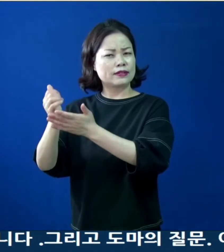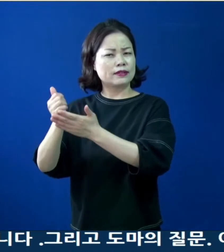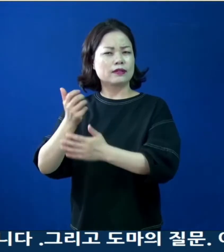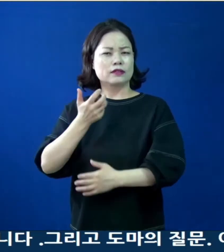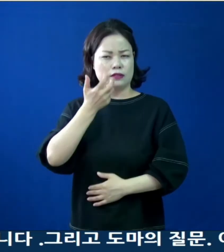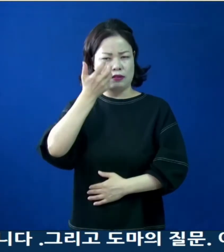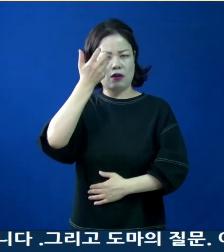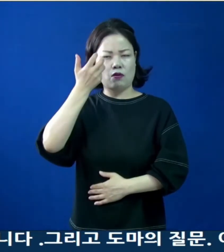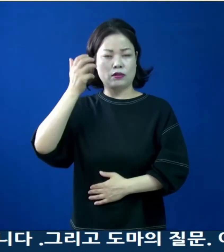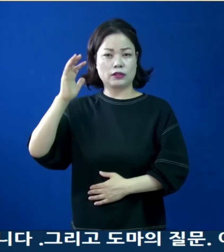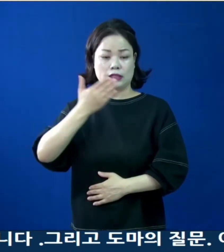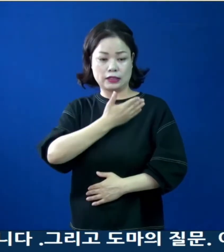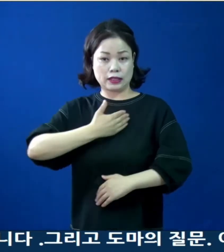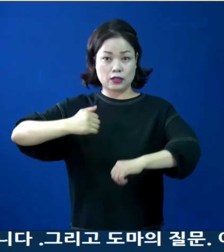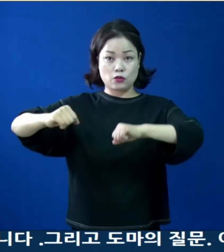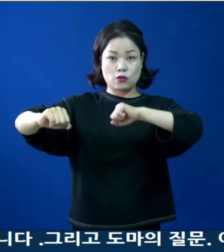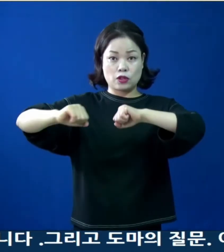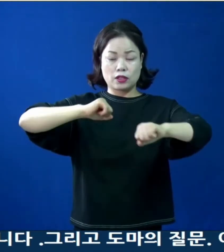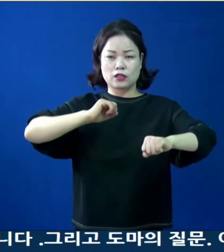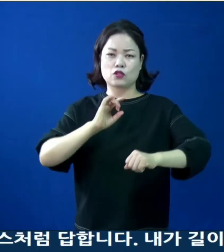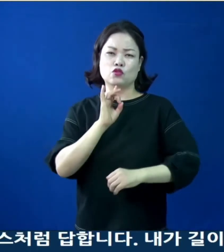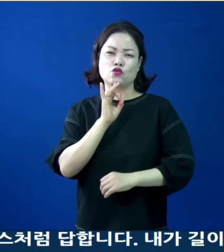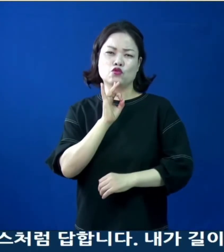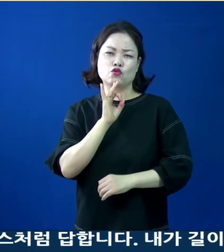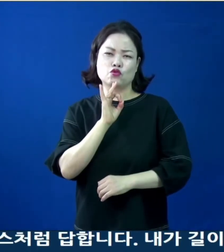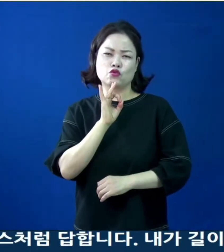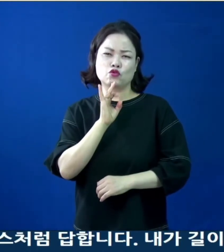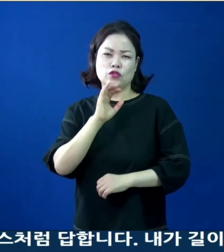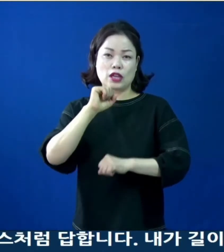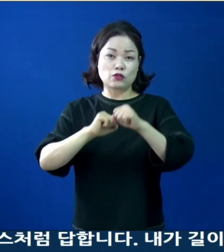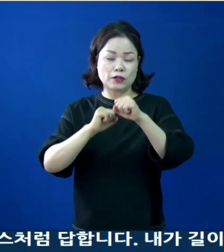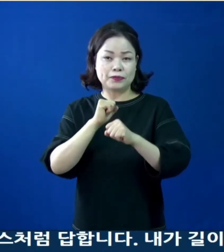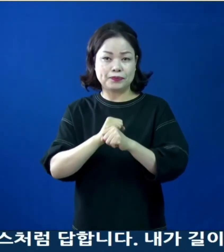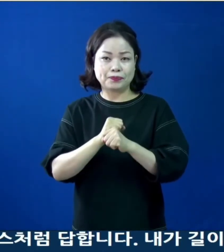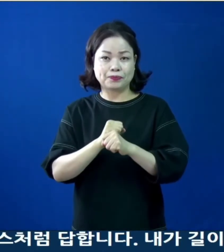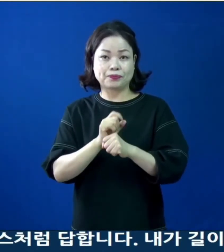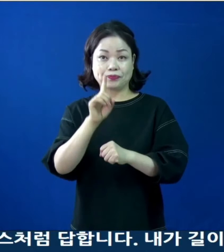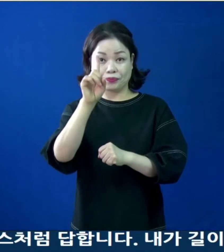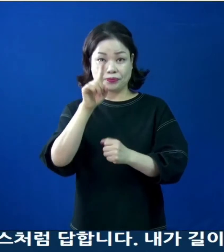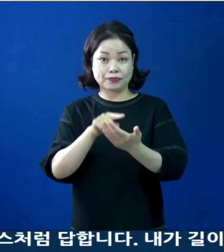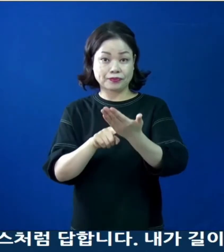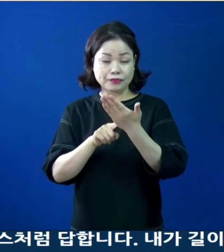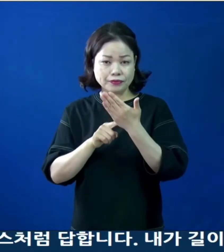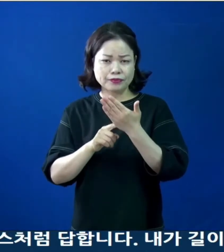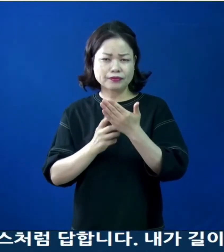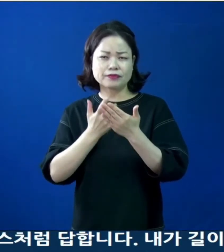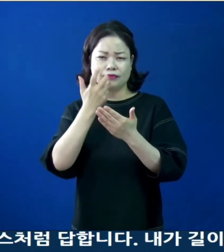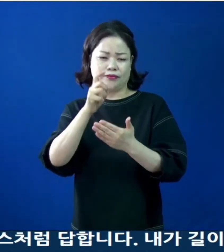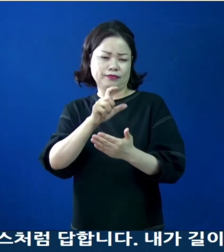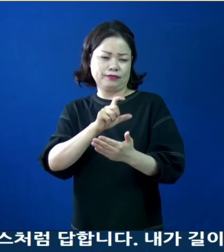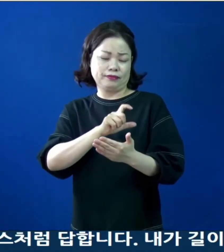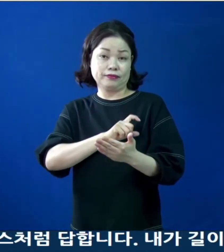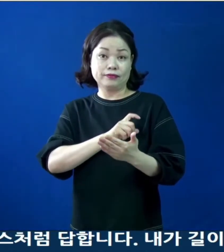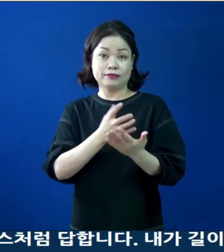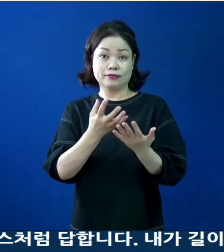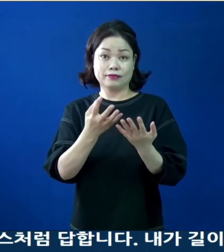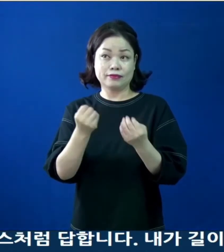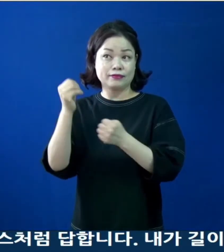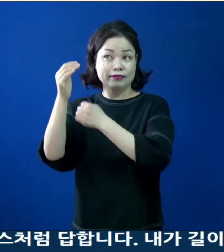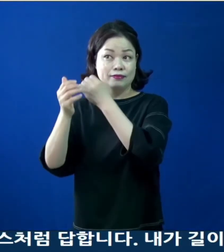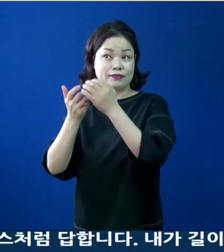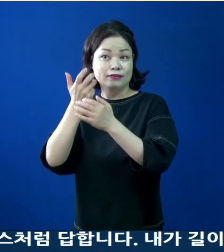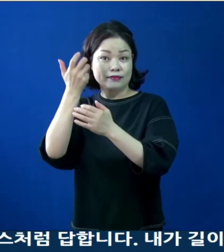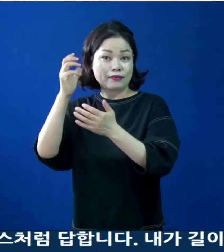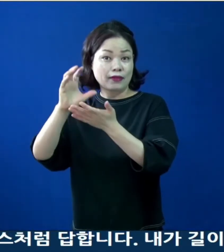영이 되는 것이죠. 사도행전에 유일하게 예수의 영이라는 단어가 딱 한 번 등장합니다. 성령의 이름이 굉장히 많죠. 하나님의